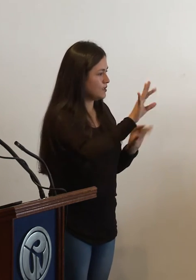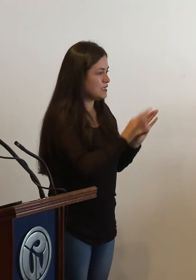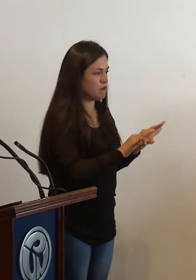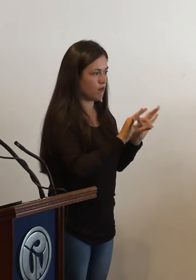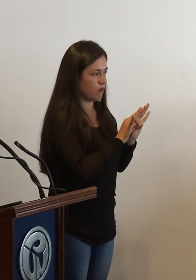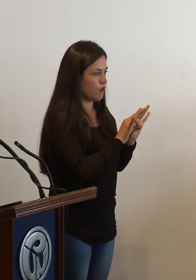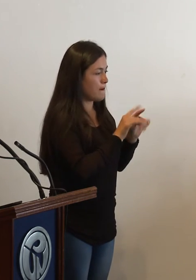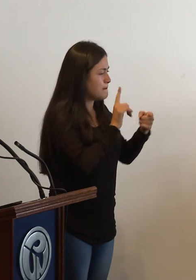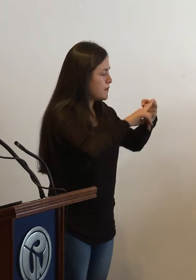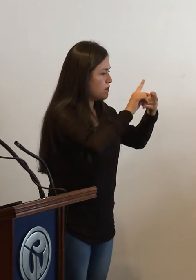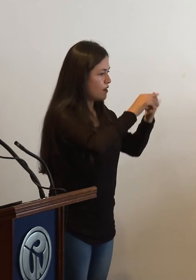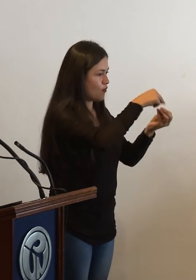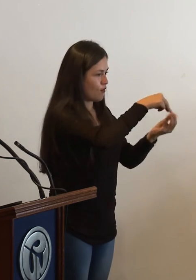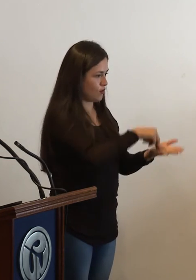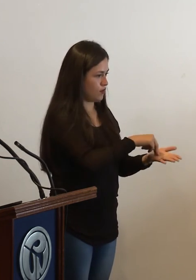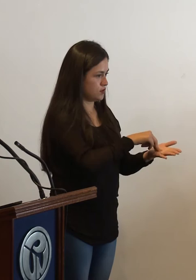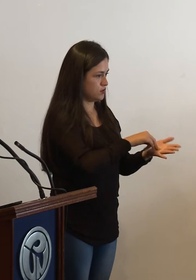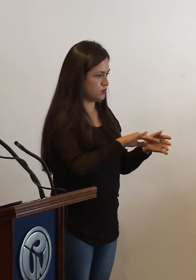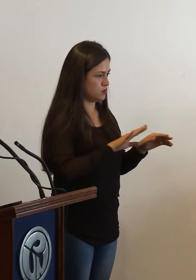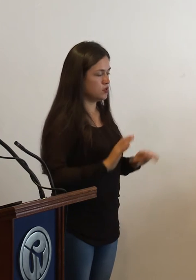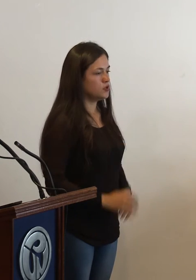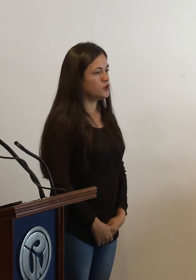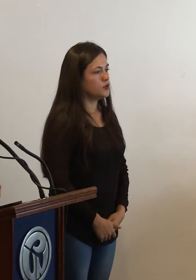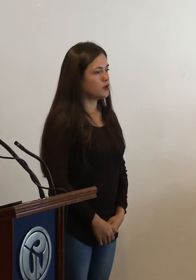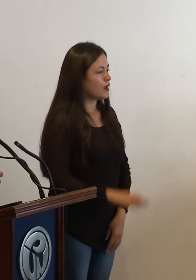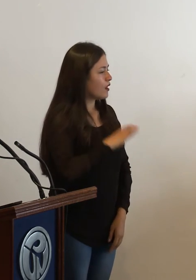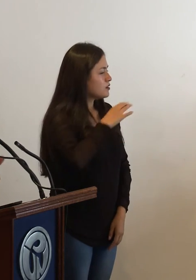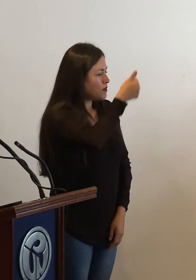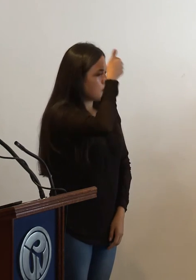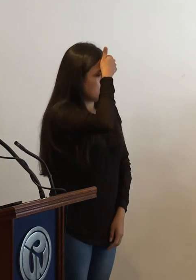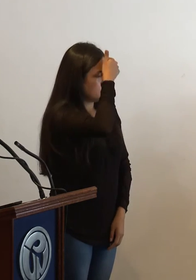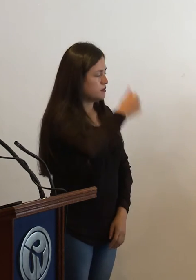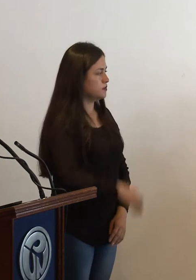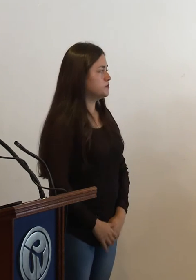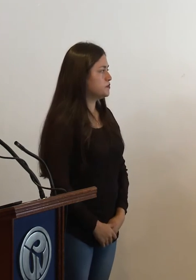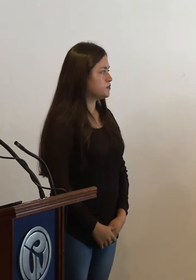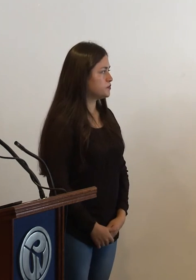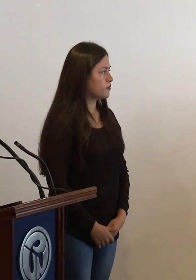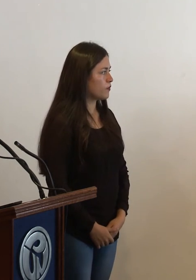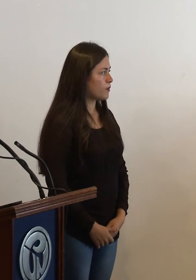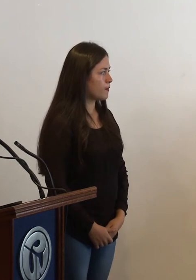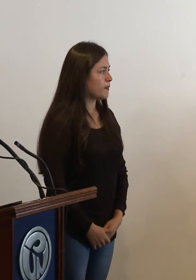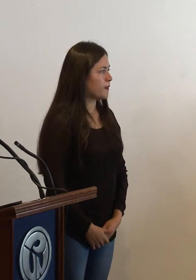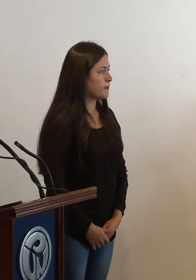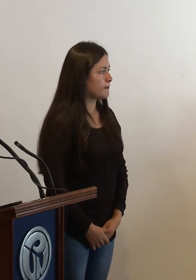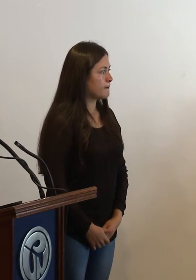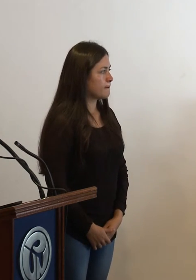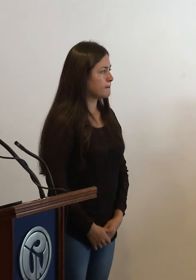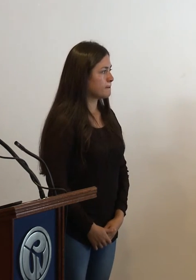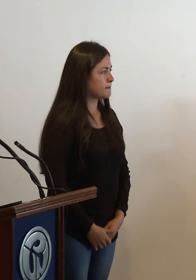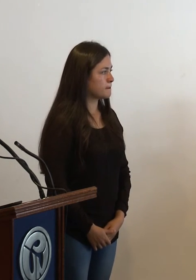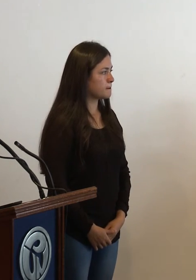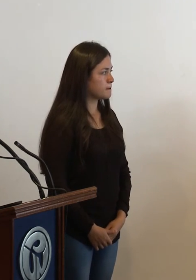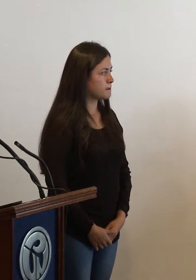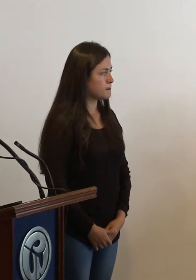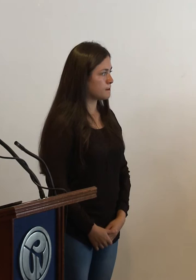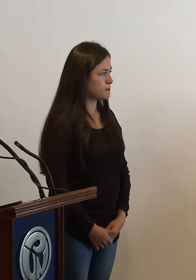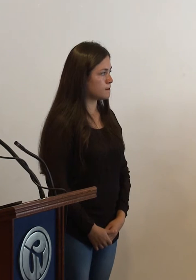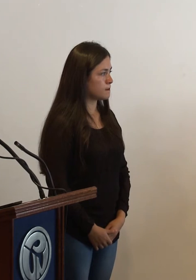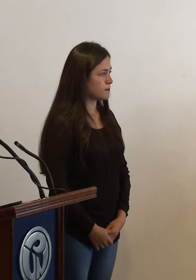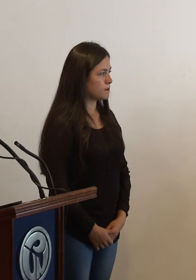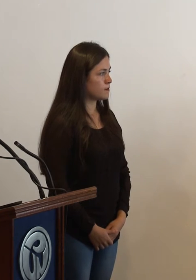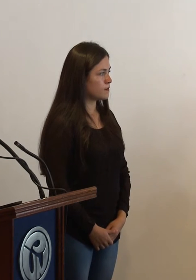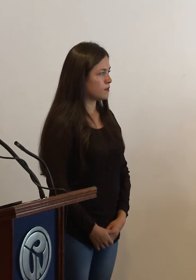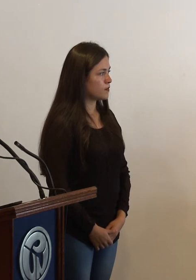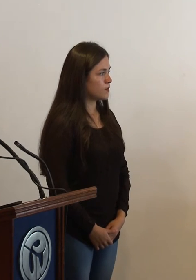mantenemos esa tradición. Digamos, ¿qué sería como lo que consideramos